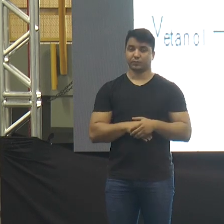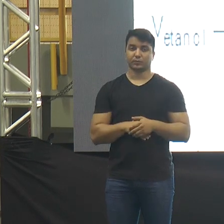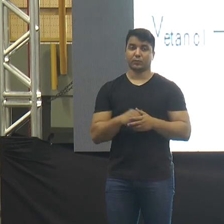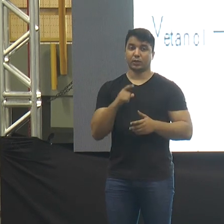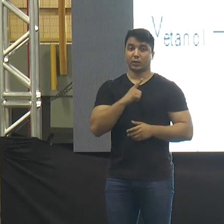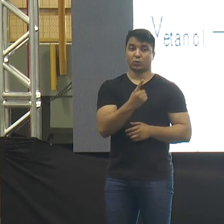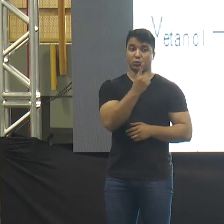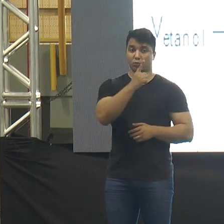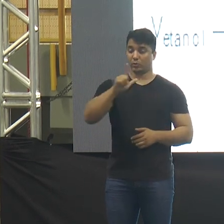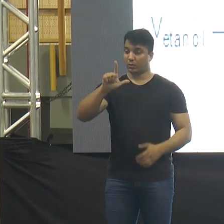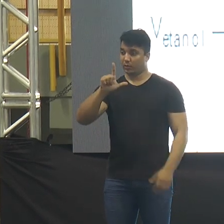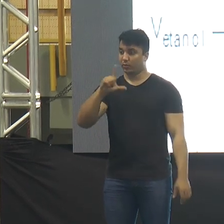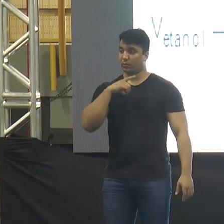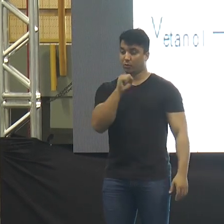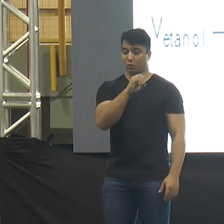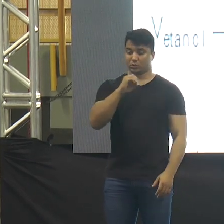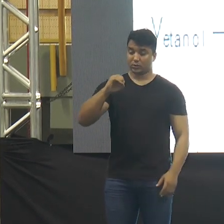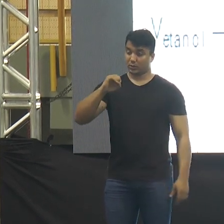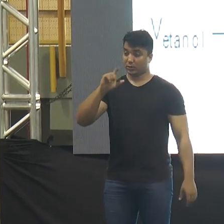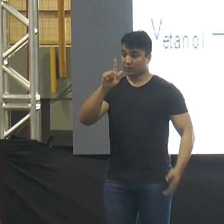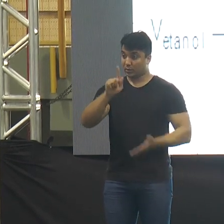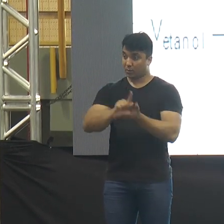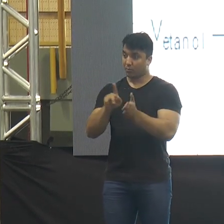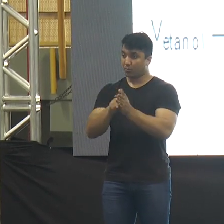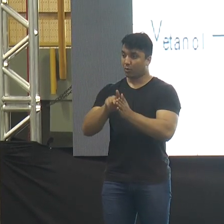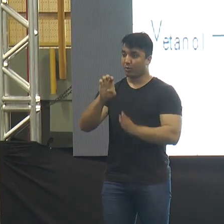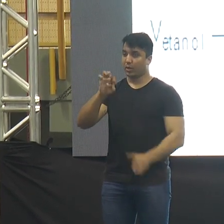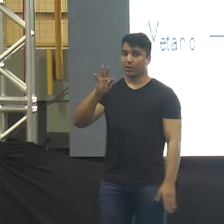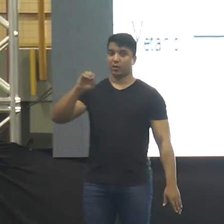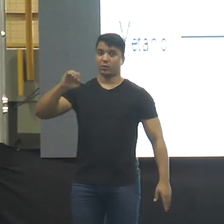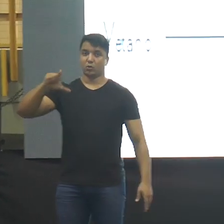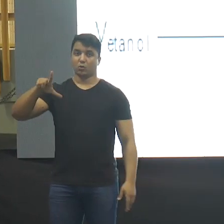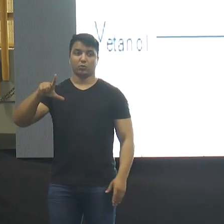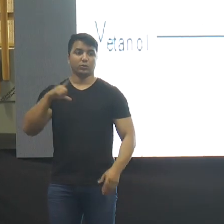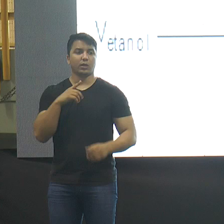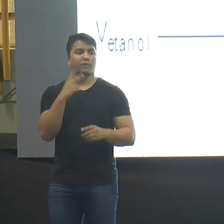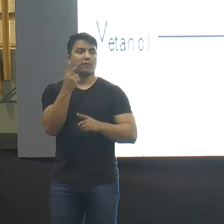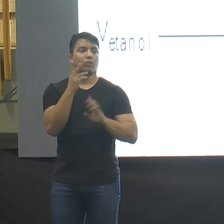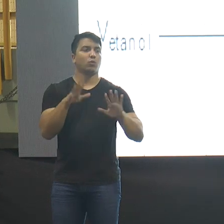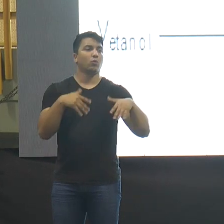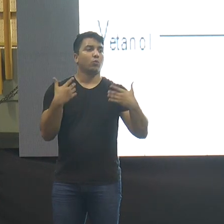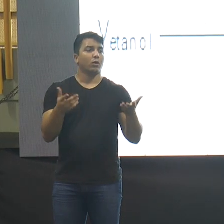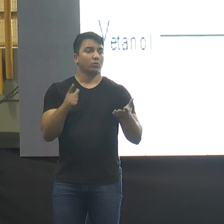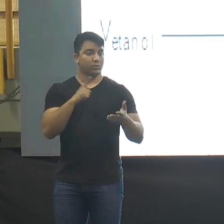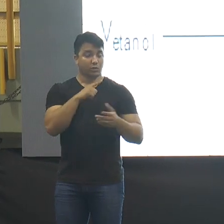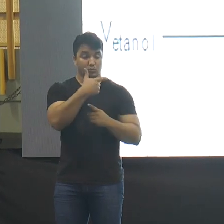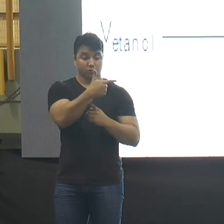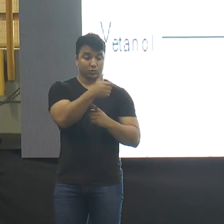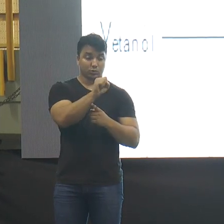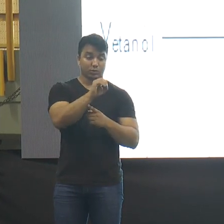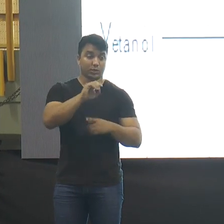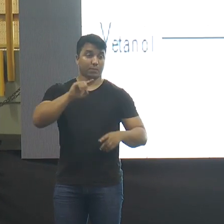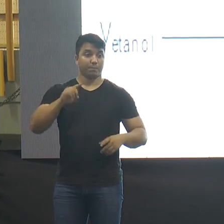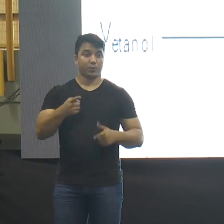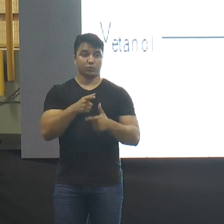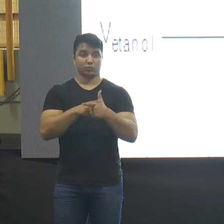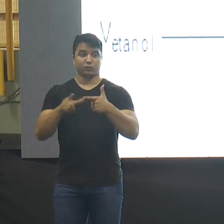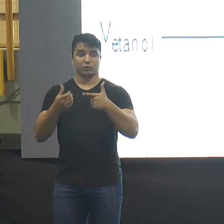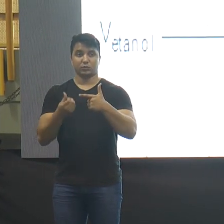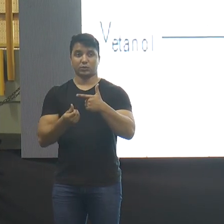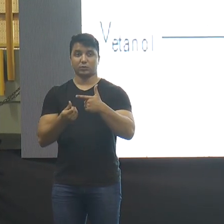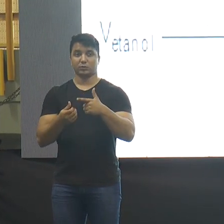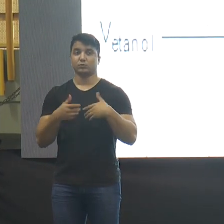1 litro tem 800 gramas de etanol. Qual vai ser o volume de etanol que eu vou ter? Em 280 mil dividido por